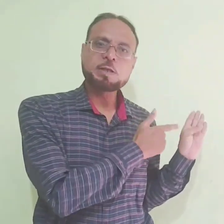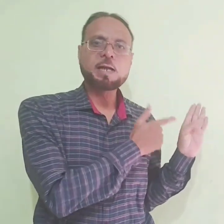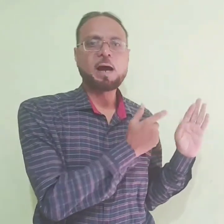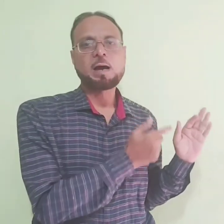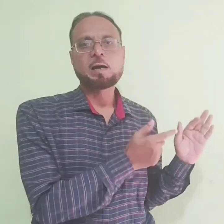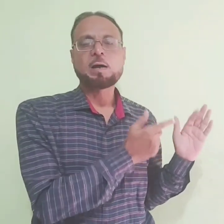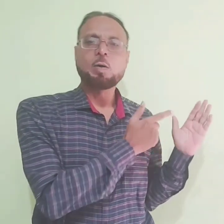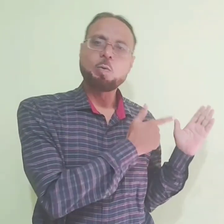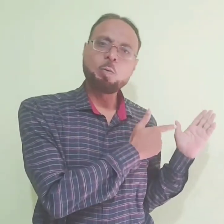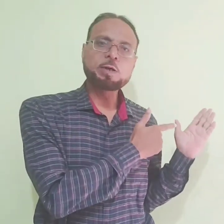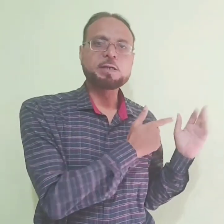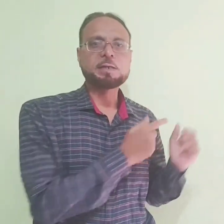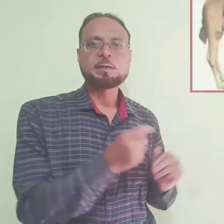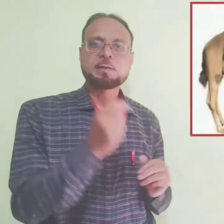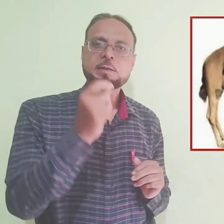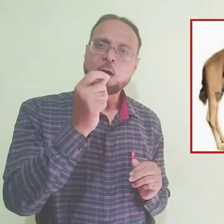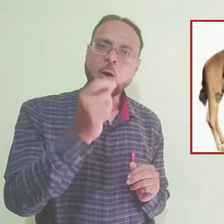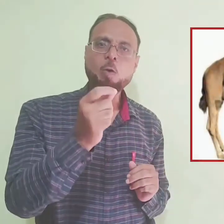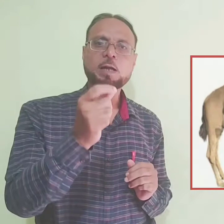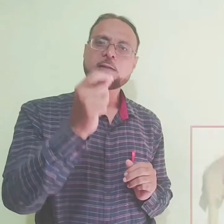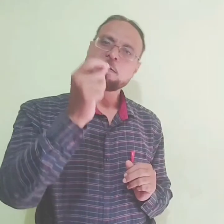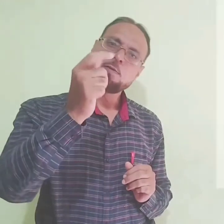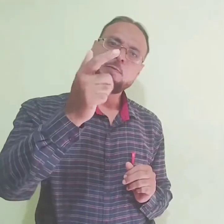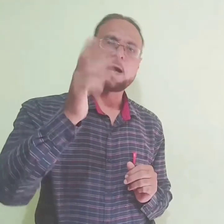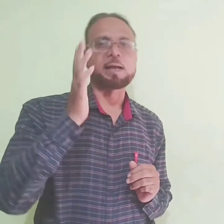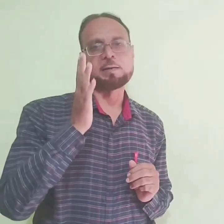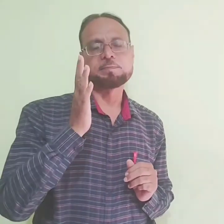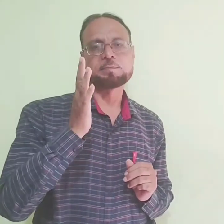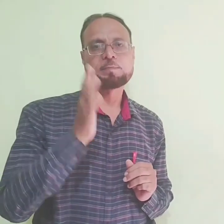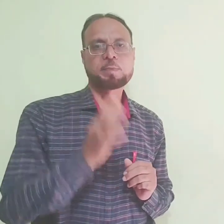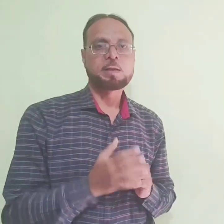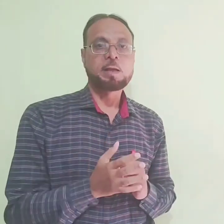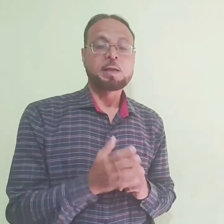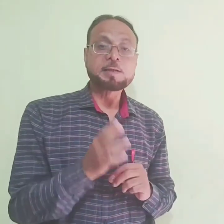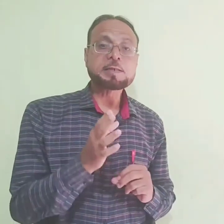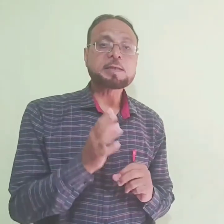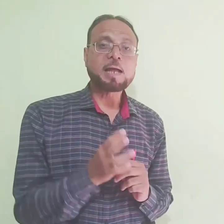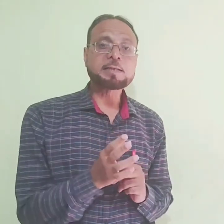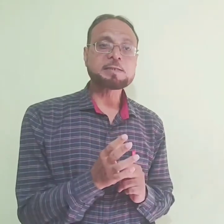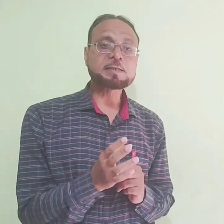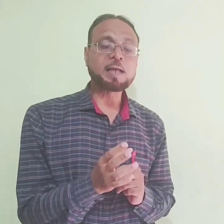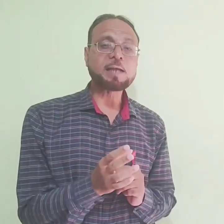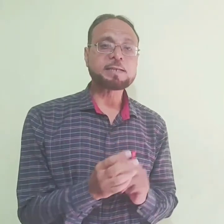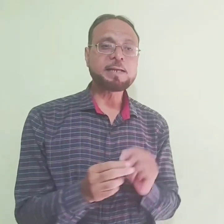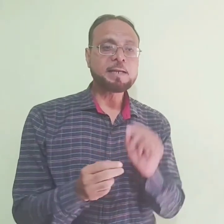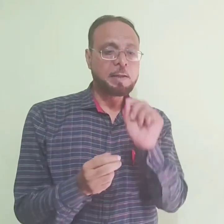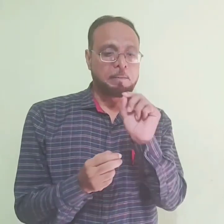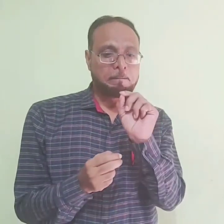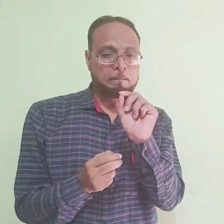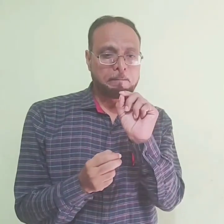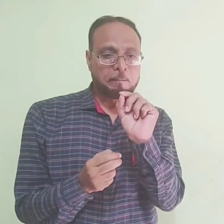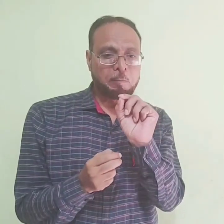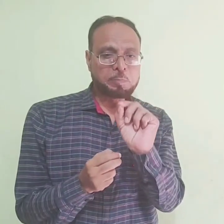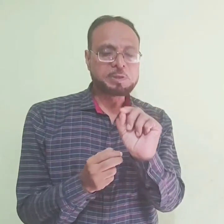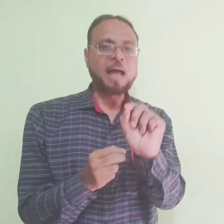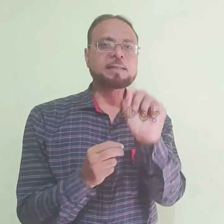कुतिया, ऊंटनी, औरत वगैरह। इसी तरह से जिस तरह से जानदार